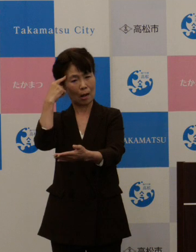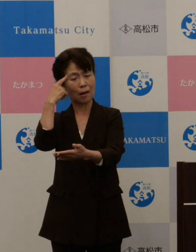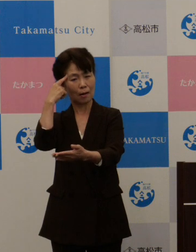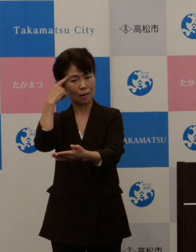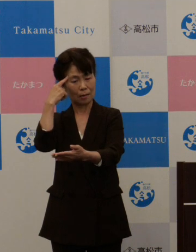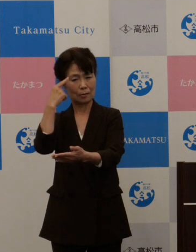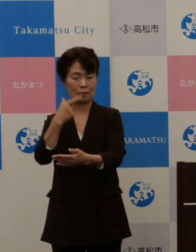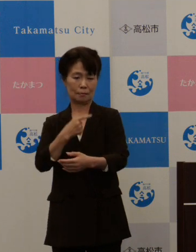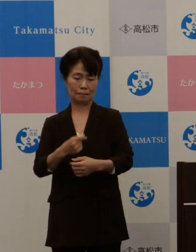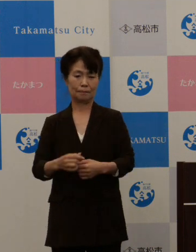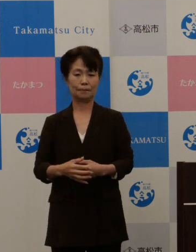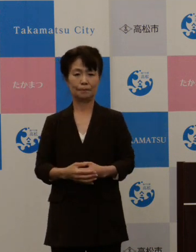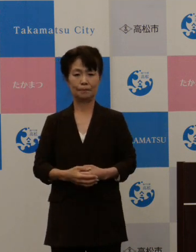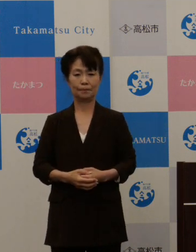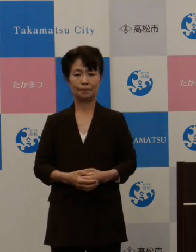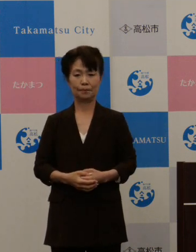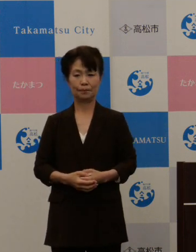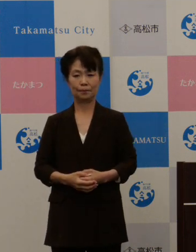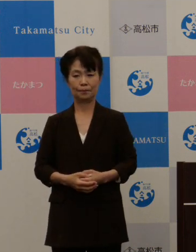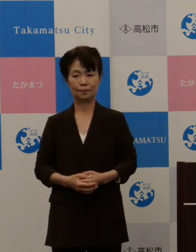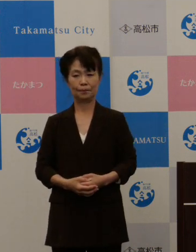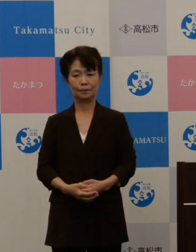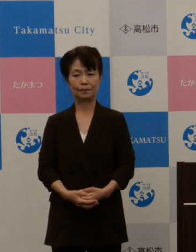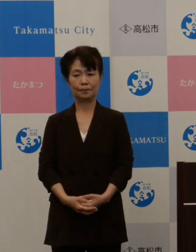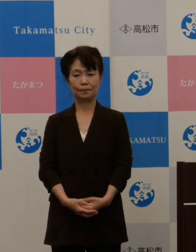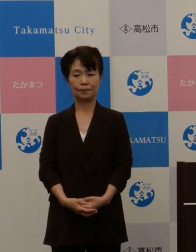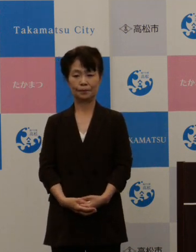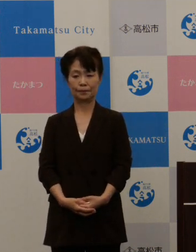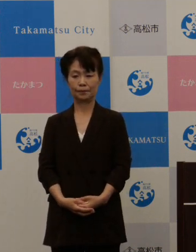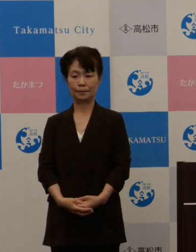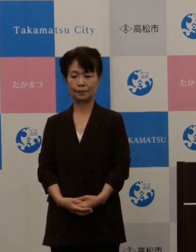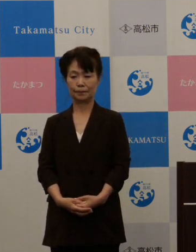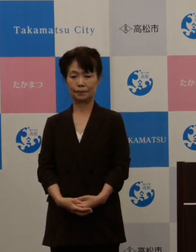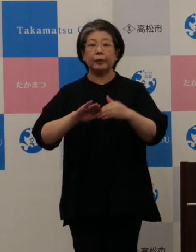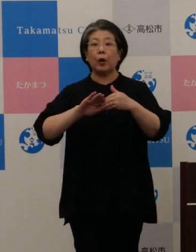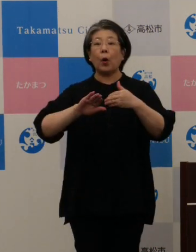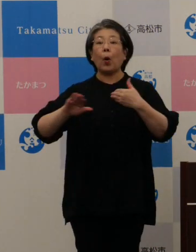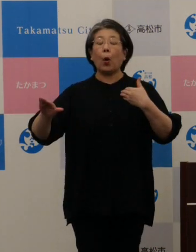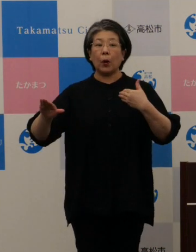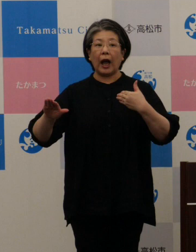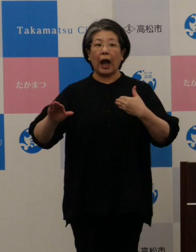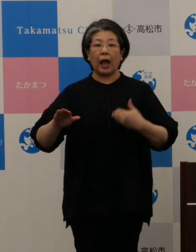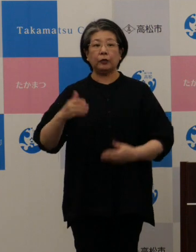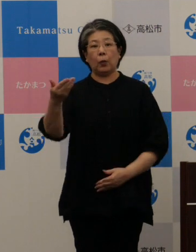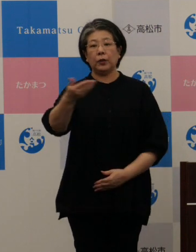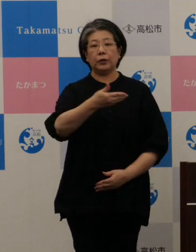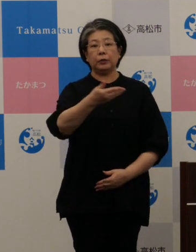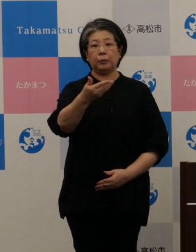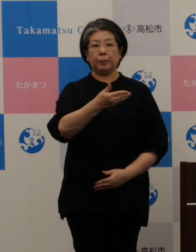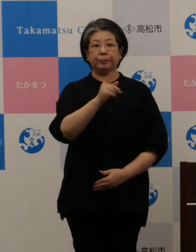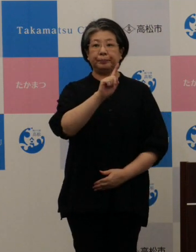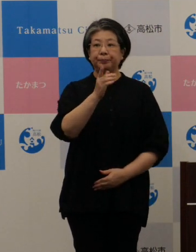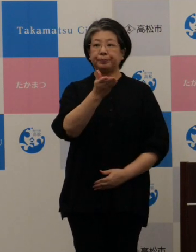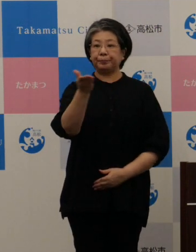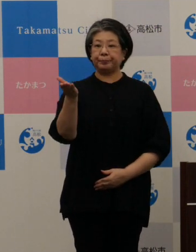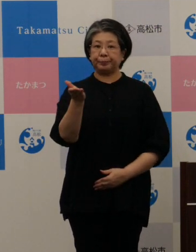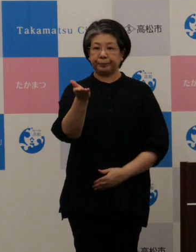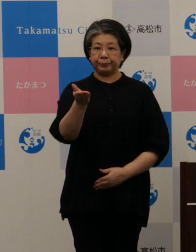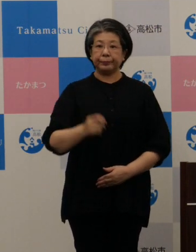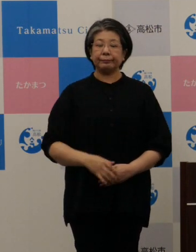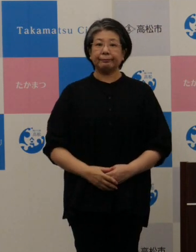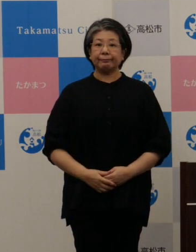りたいと思っております。 ありがとうございました。幹事社から以上です。 このほか関連質問をお受けいたします